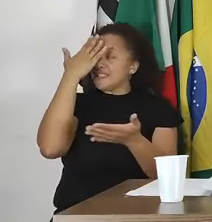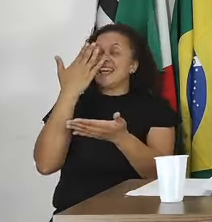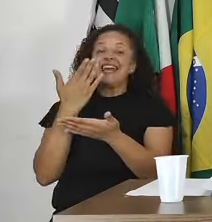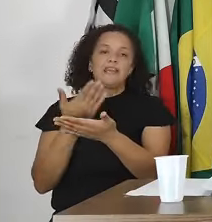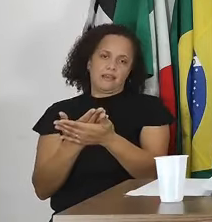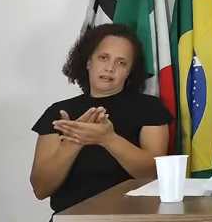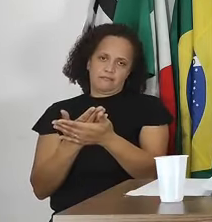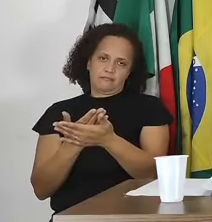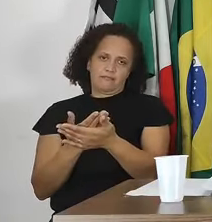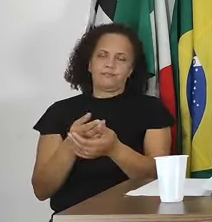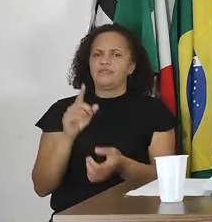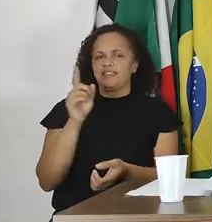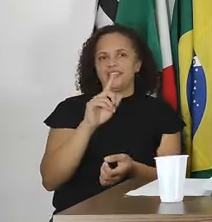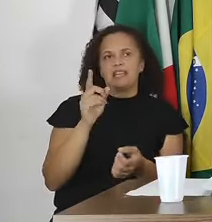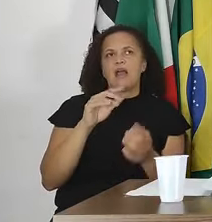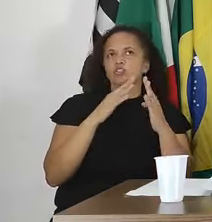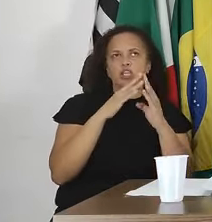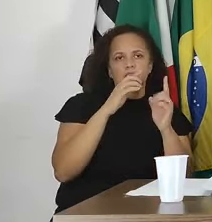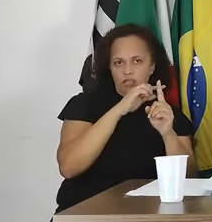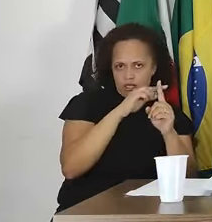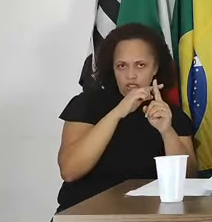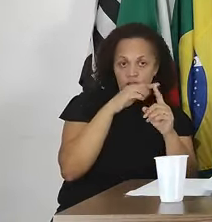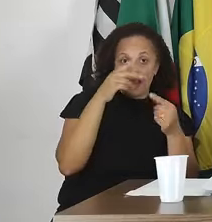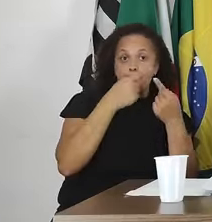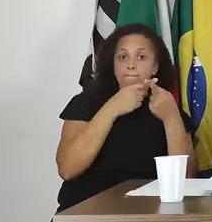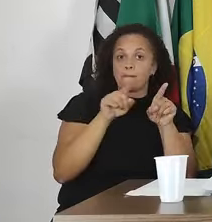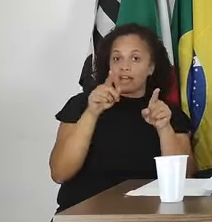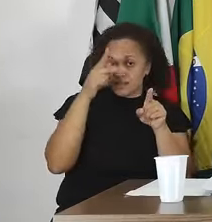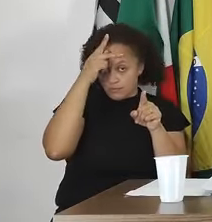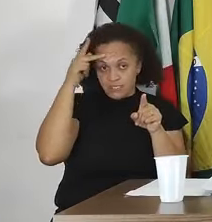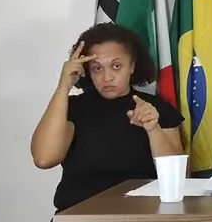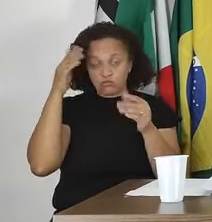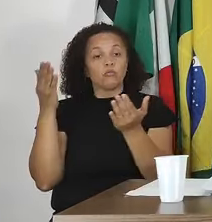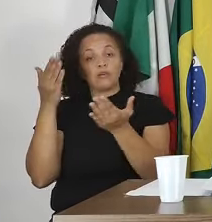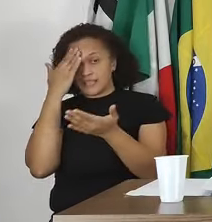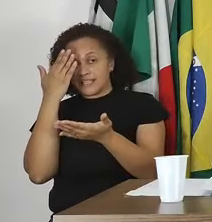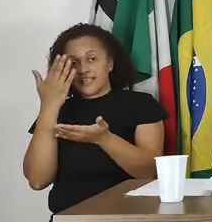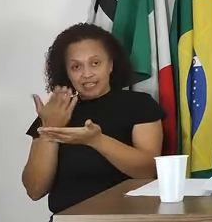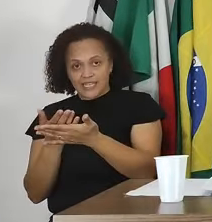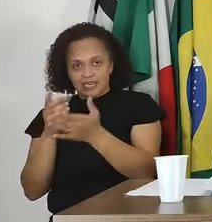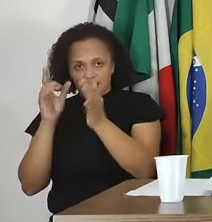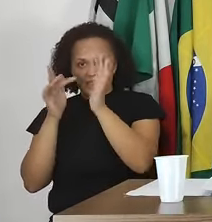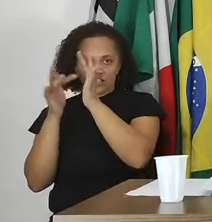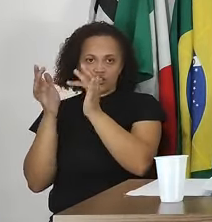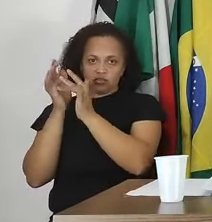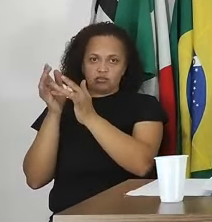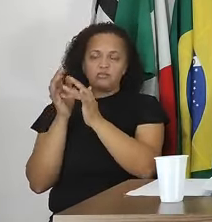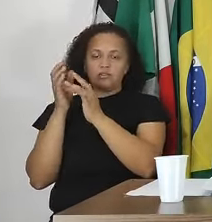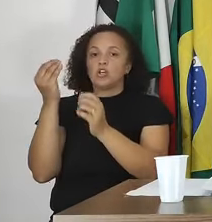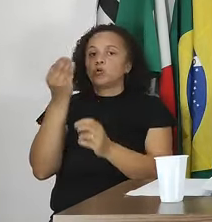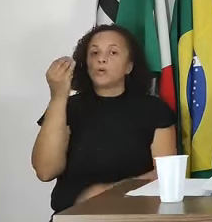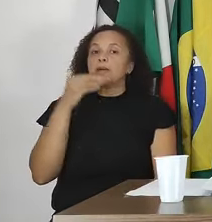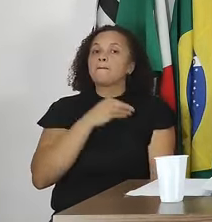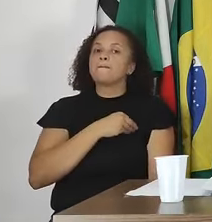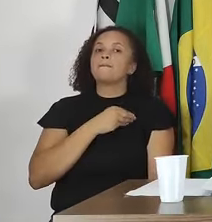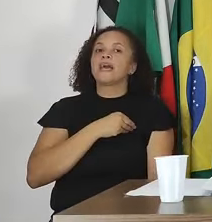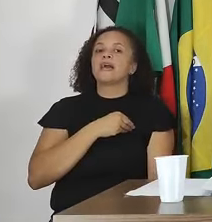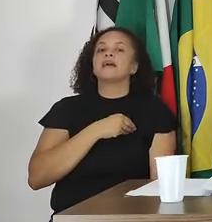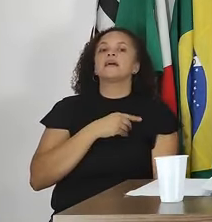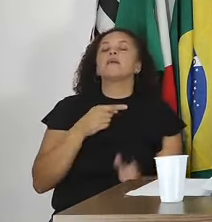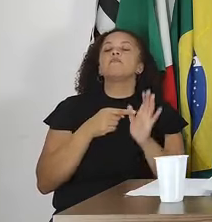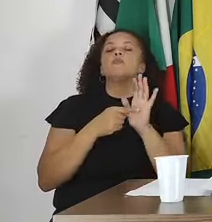evangélica, não, estou falando de um cristão. Um cristão, quando ele cai em pecado, ele é apontado, olha lá, olha o